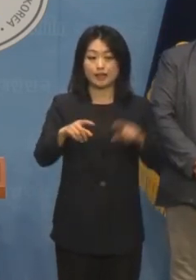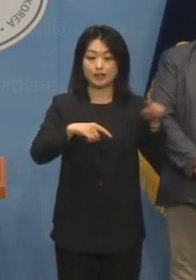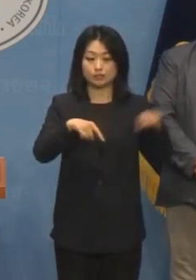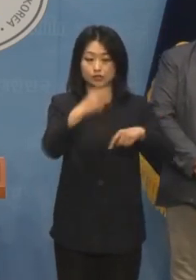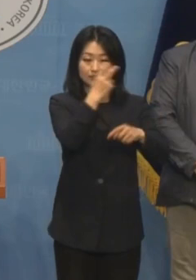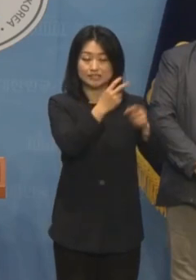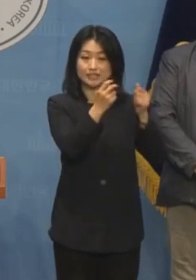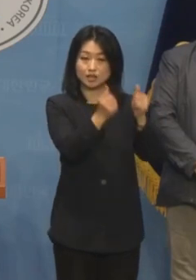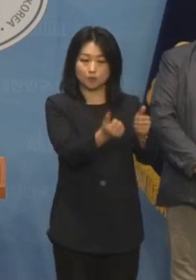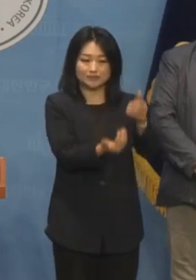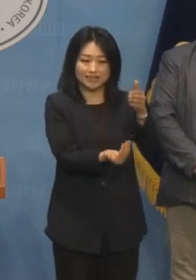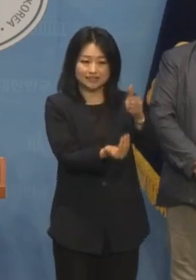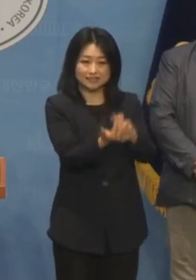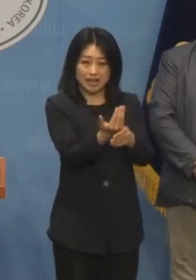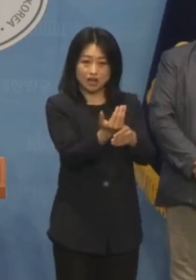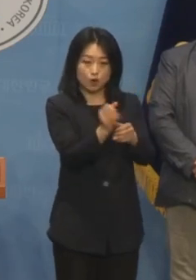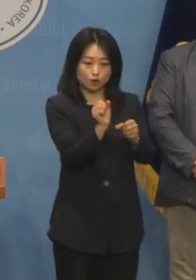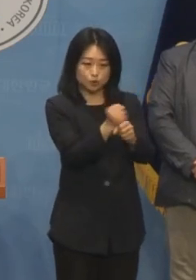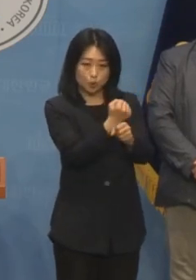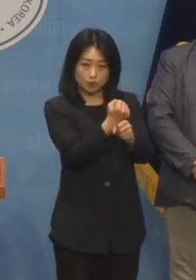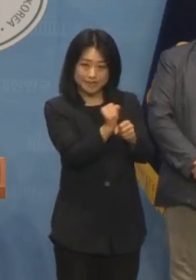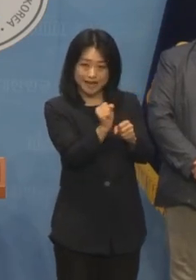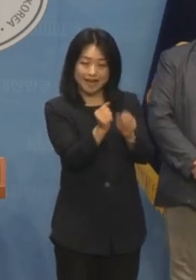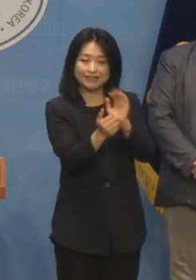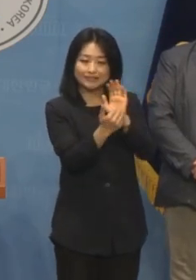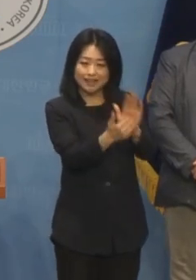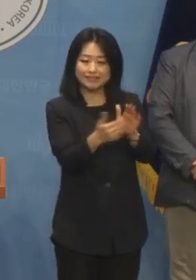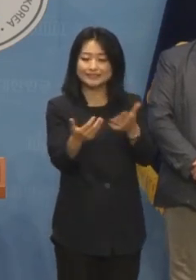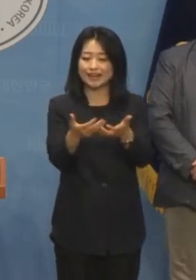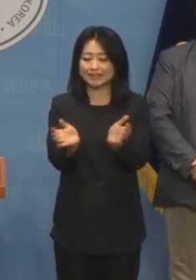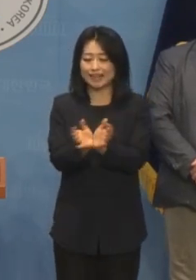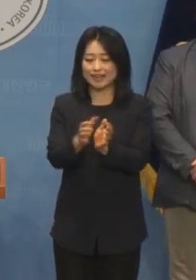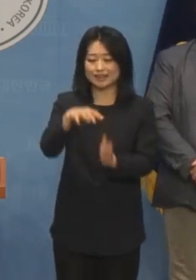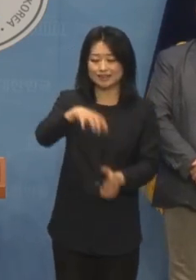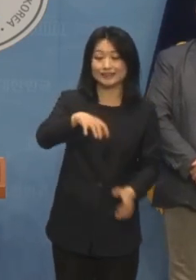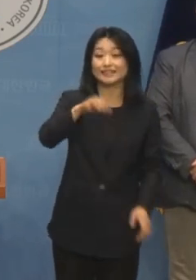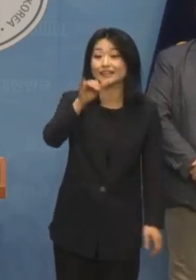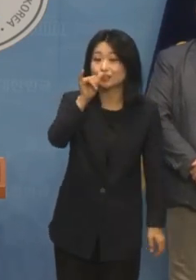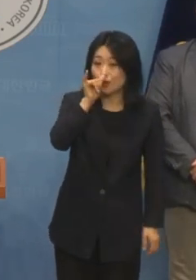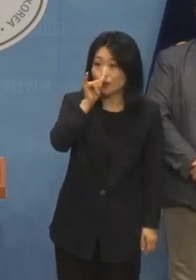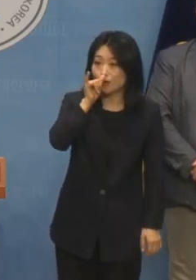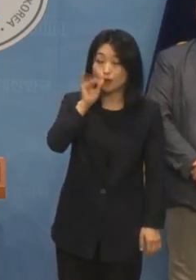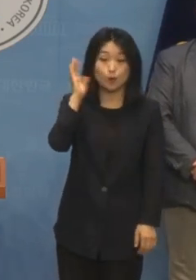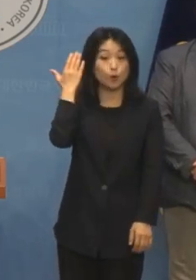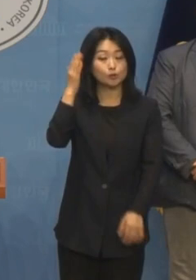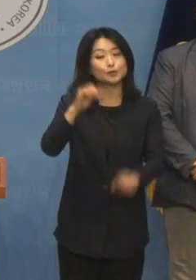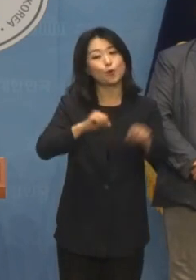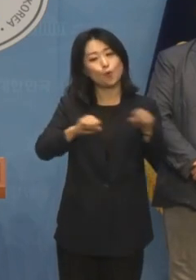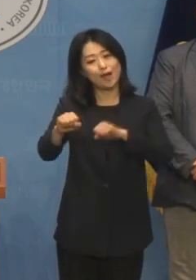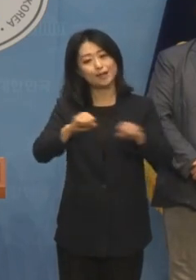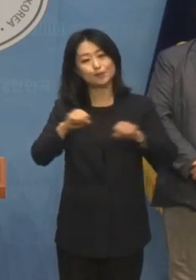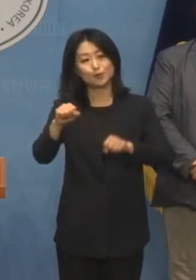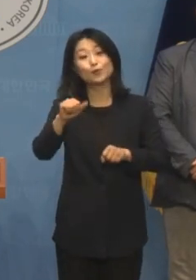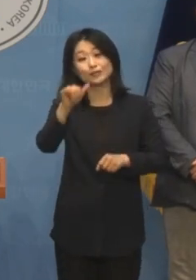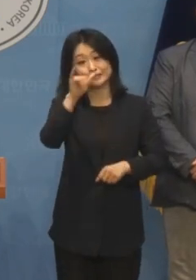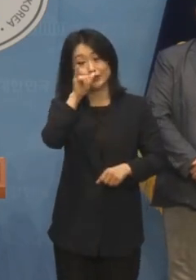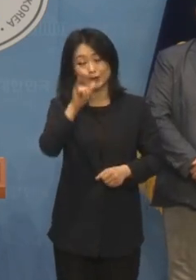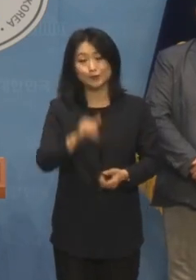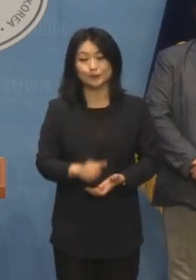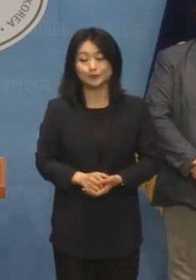정치검찰 사건 조작 특별대책단이라고 하는 기구가 있습니다. 요즘 활동을 활발하게 하고